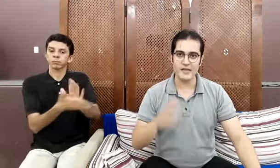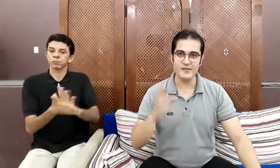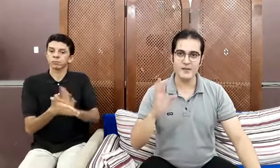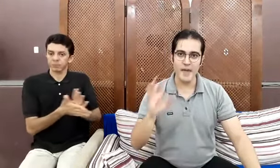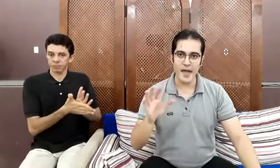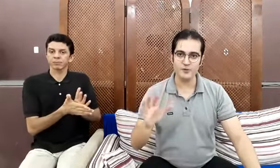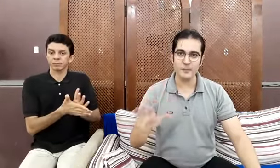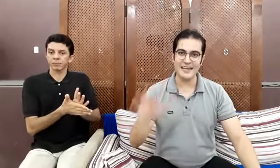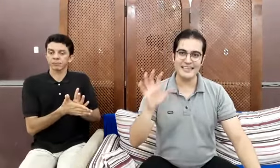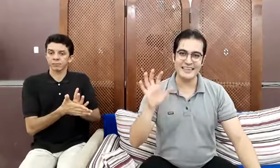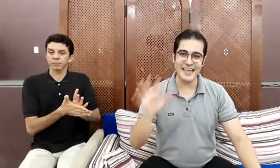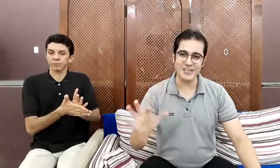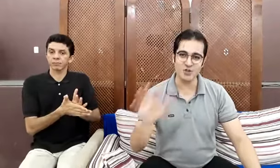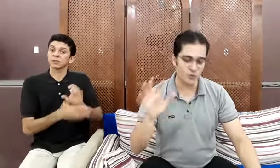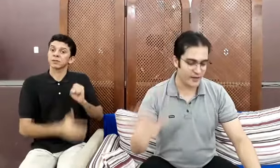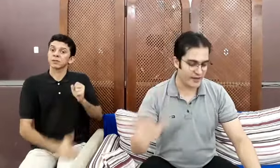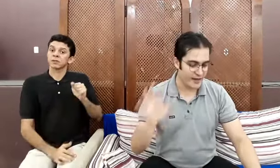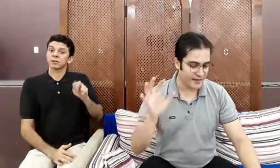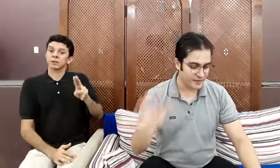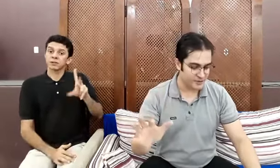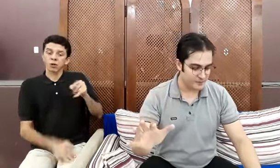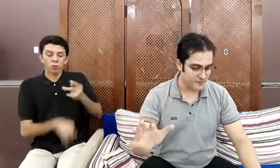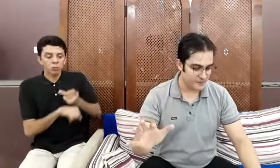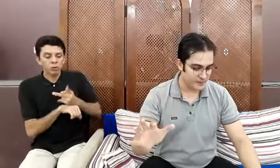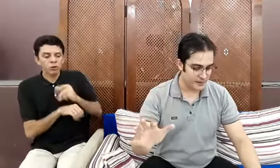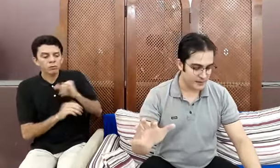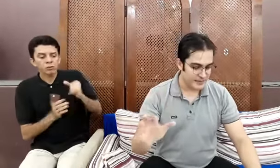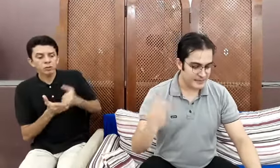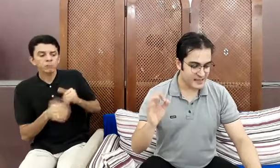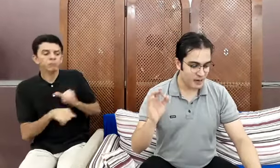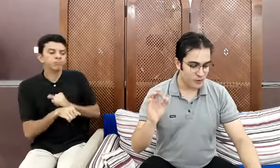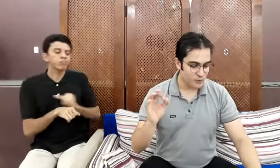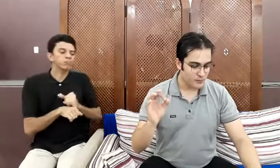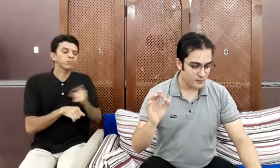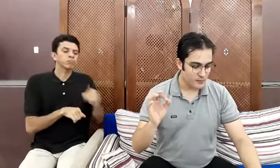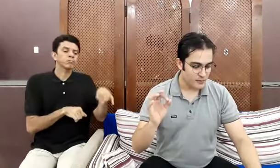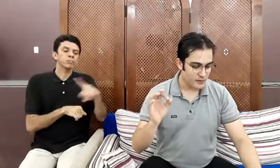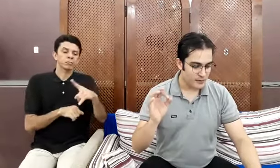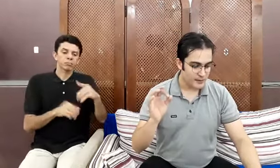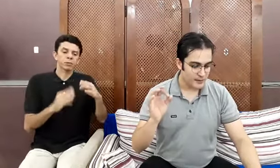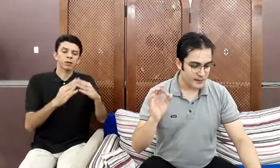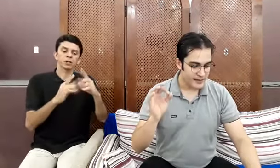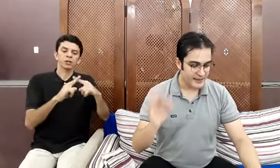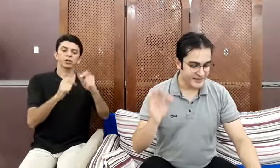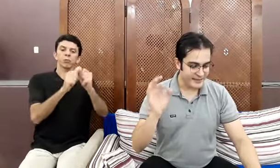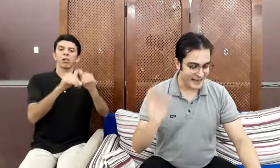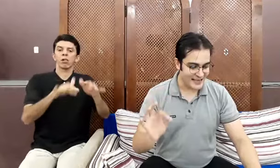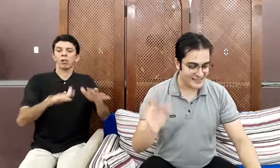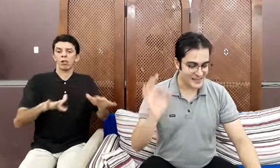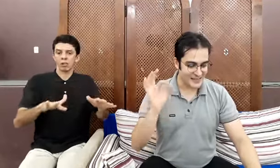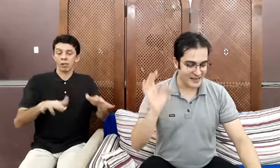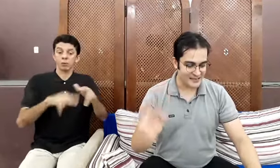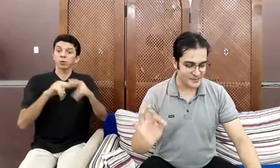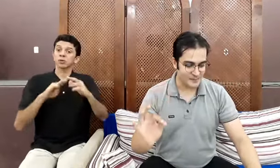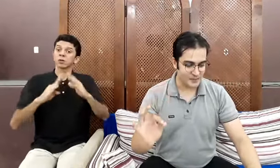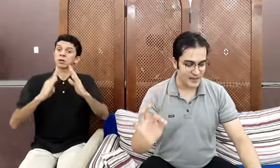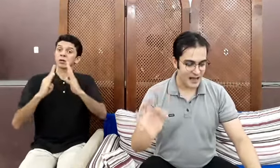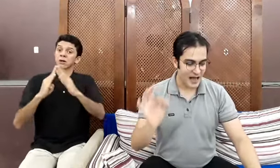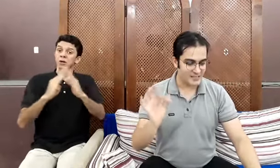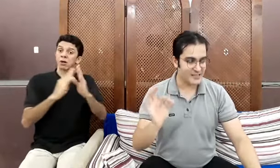Saulo buscava meios para destruir a igreja. Saulo ia de casa em